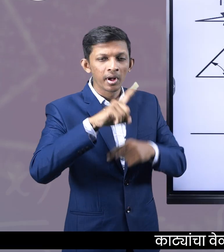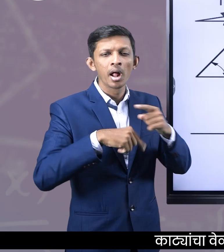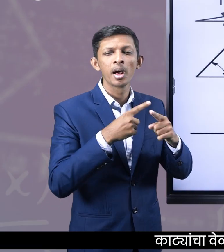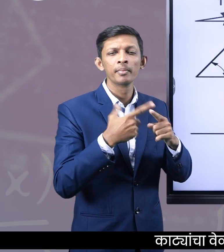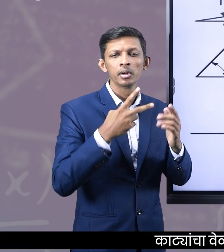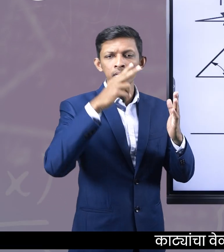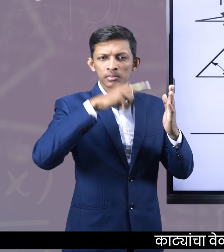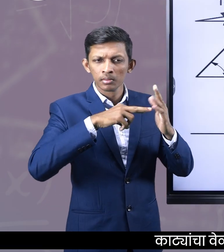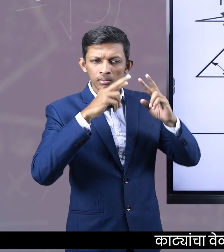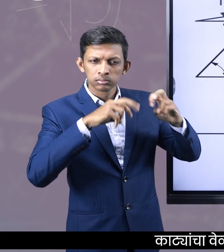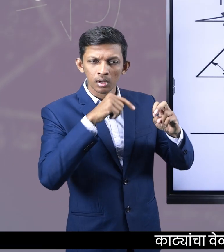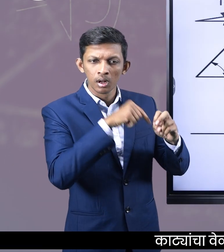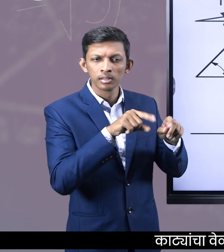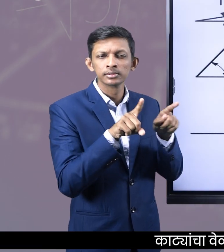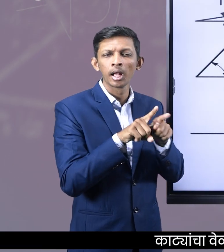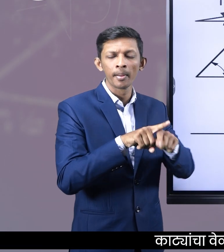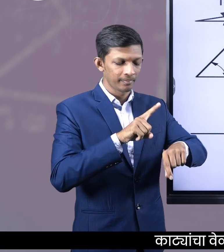कसा दाखवला जातो याचा विचार करा.